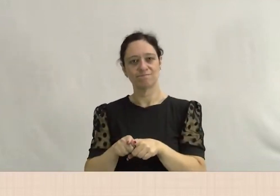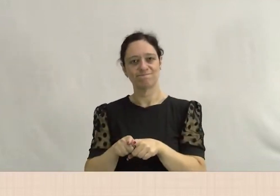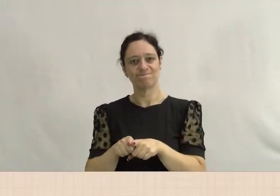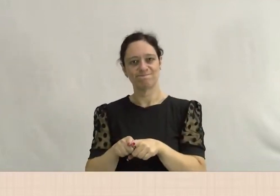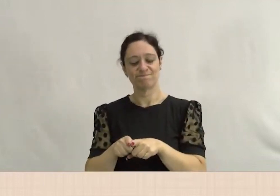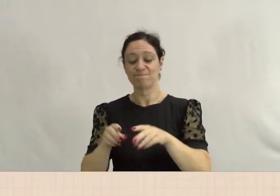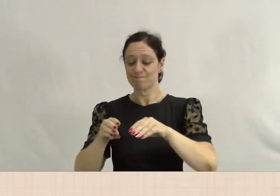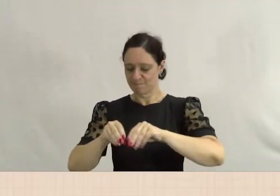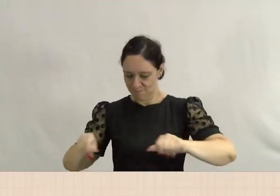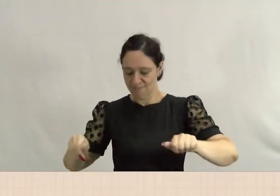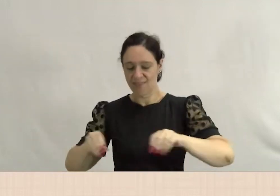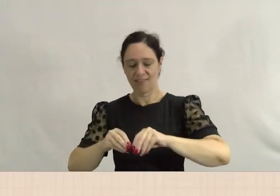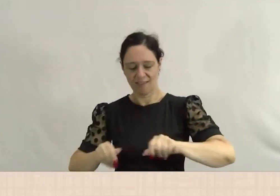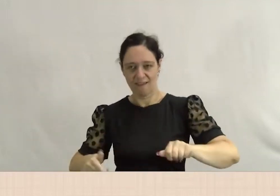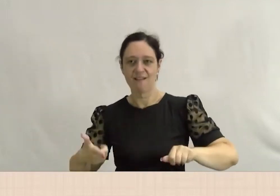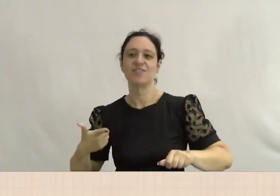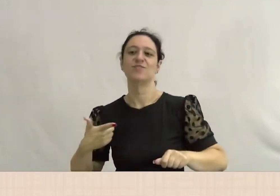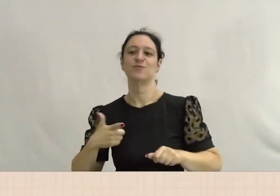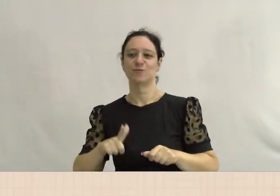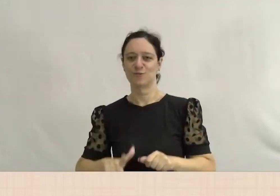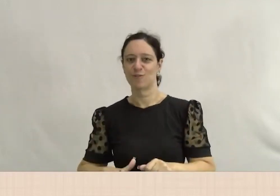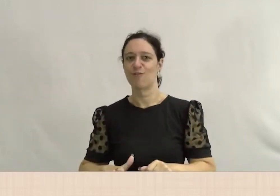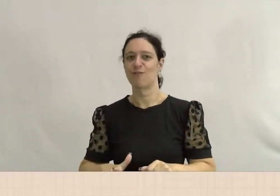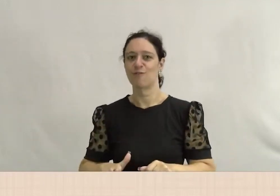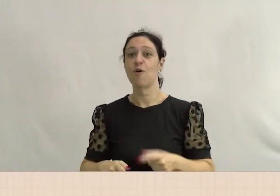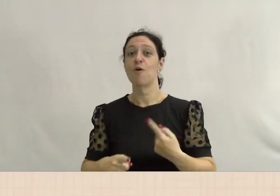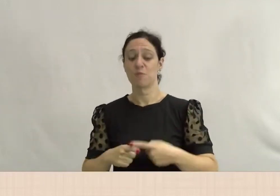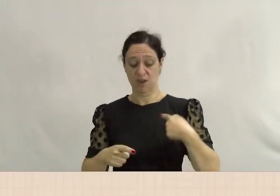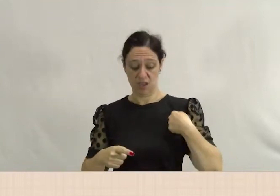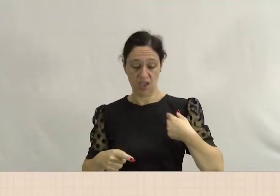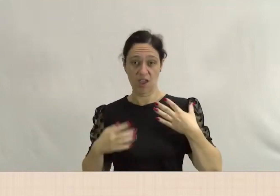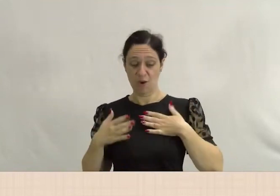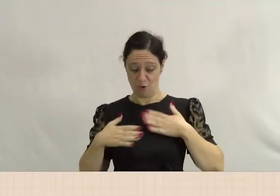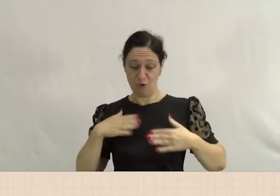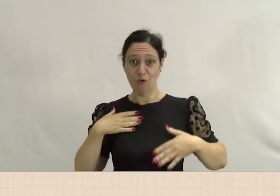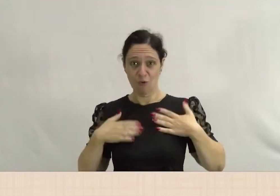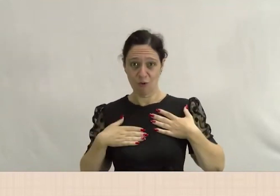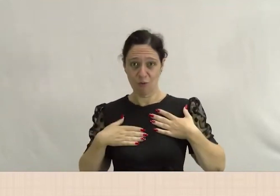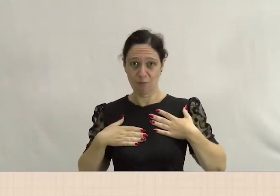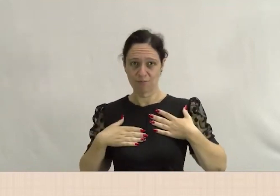vai morrer, porque o corpo é temporal.